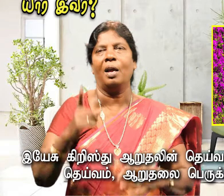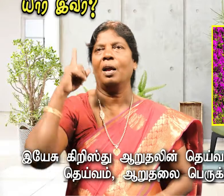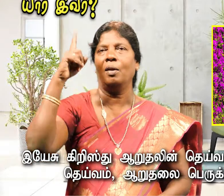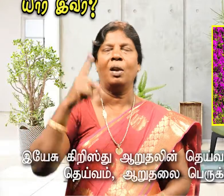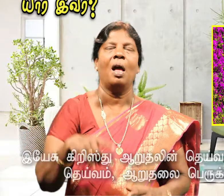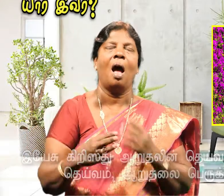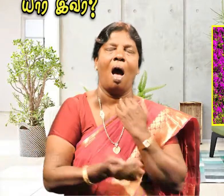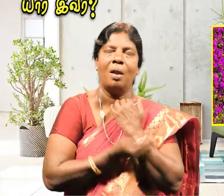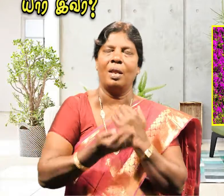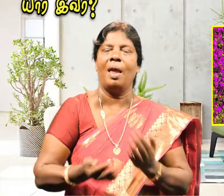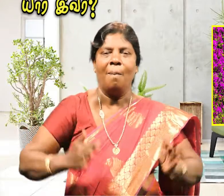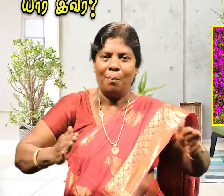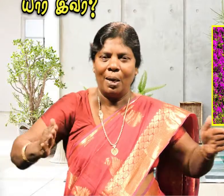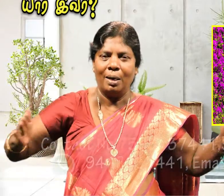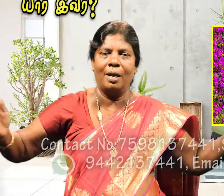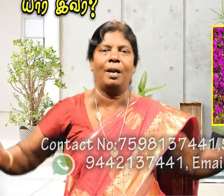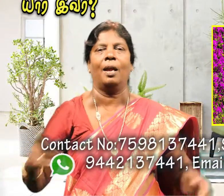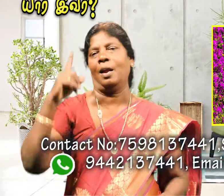அவர் ஆறுதலை பெருக்கும் கடவுள்.